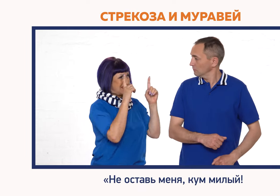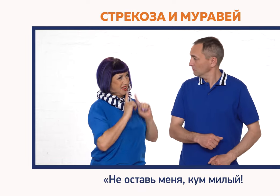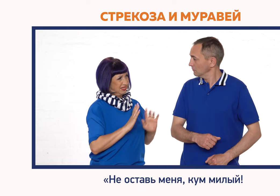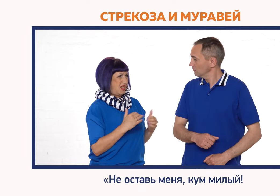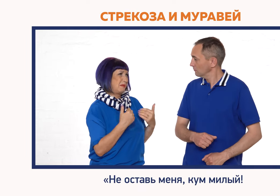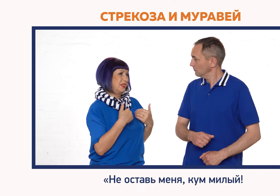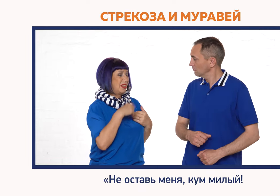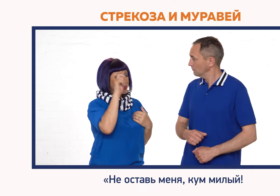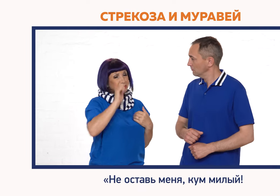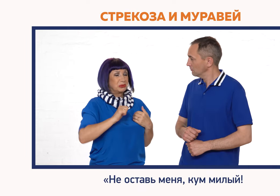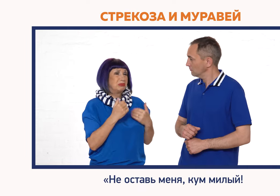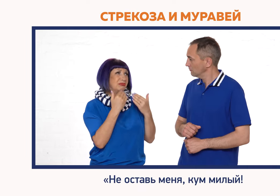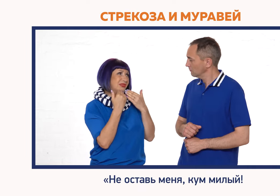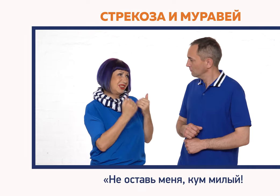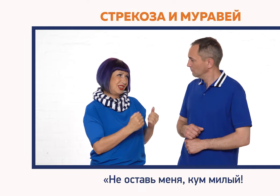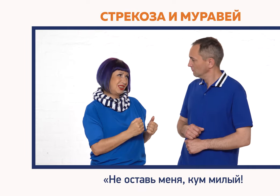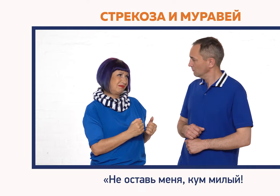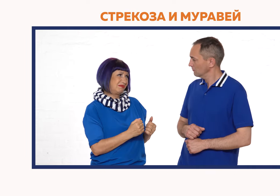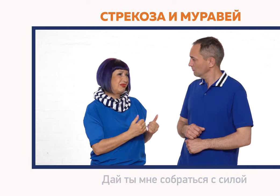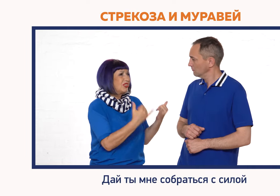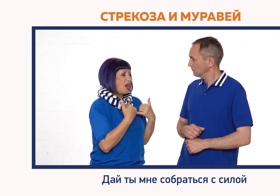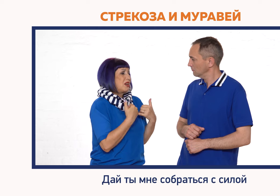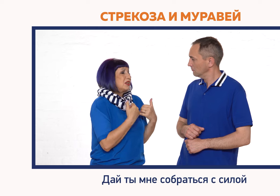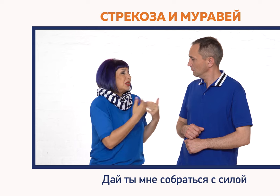Не оставь меня, ум милый, дай ты мне